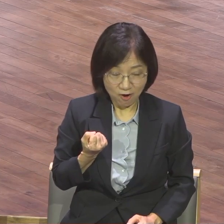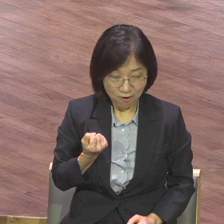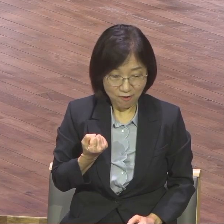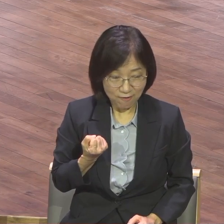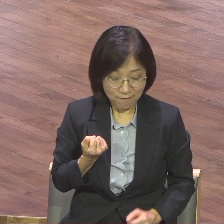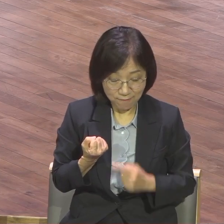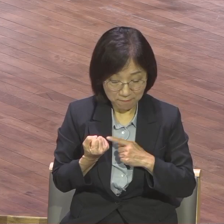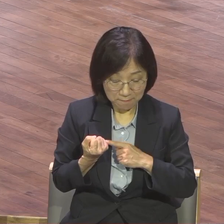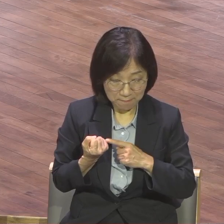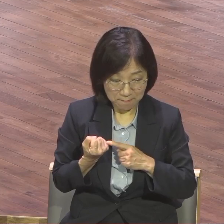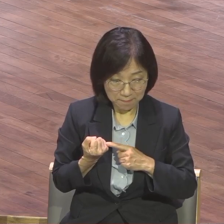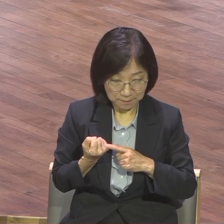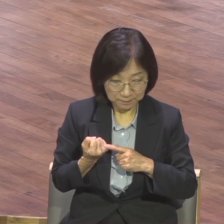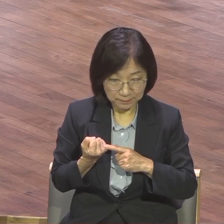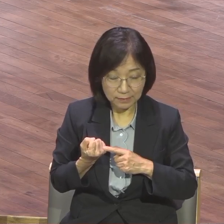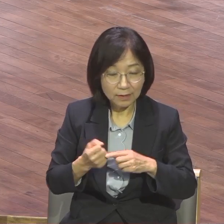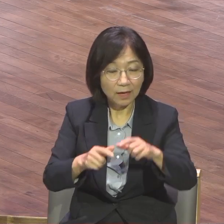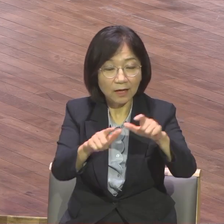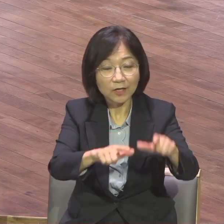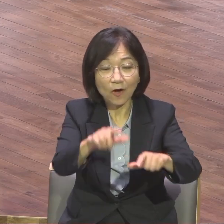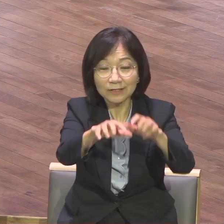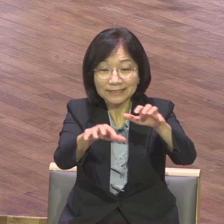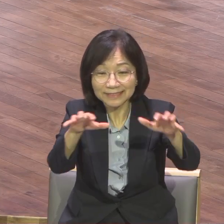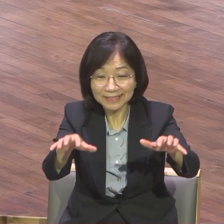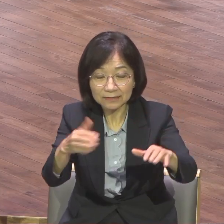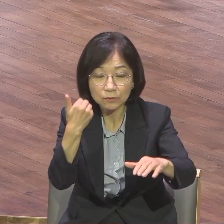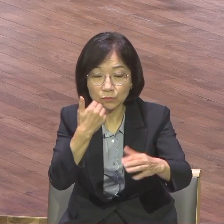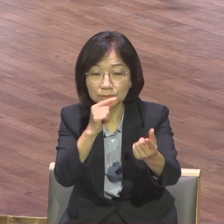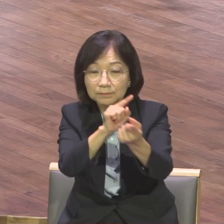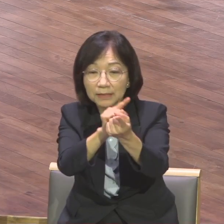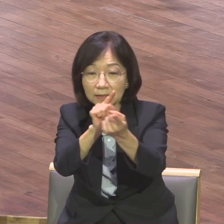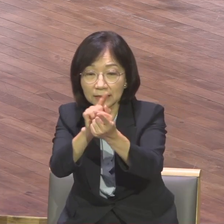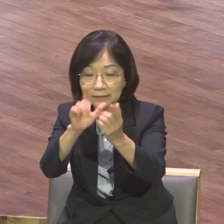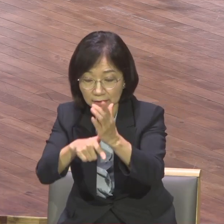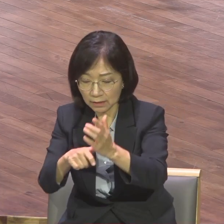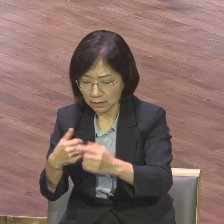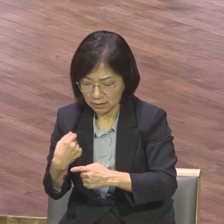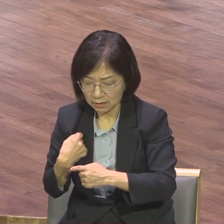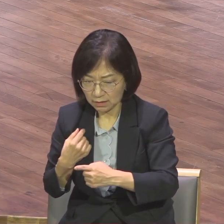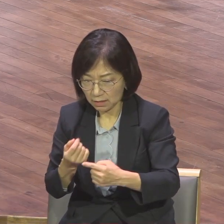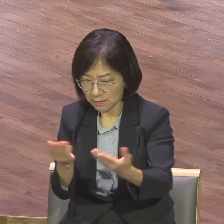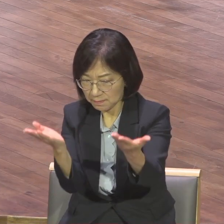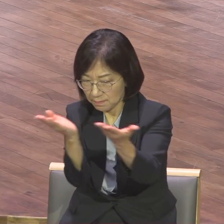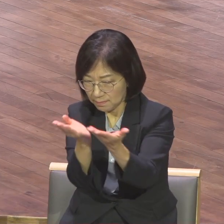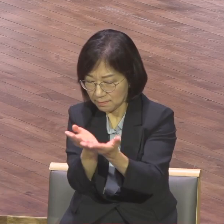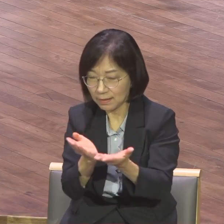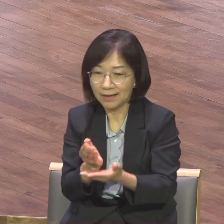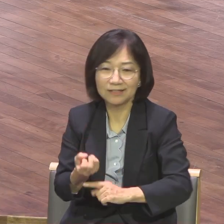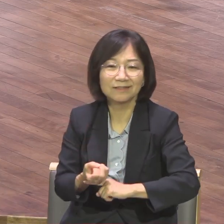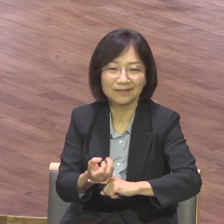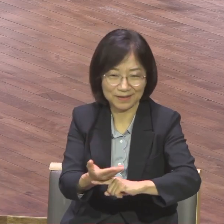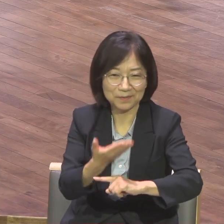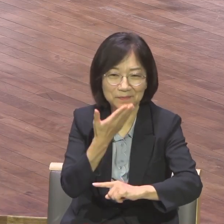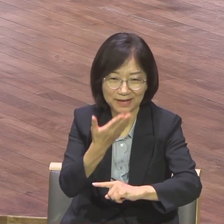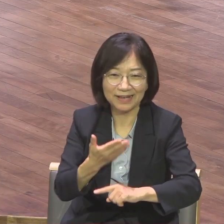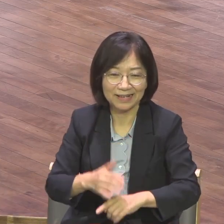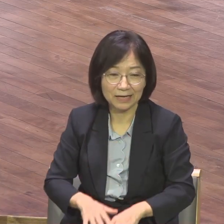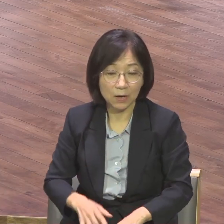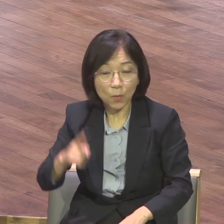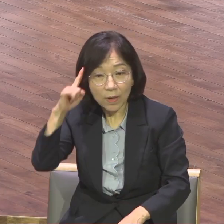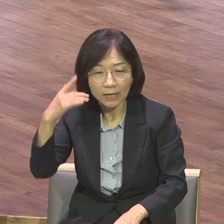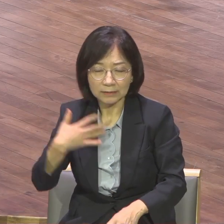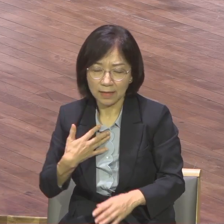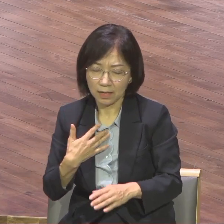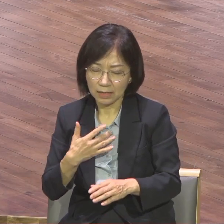여러분 이 현장 상황에 대처하는 사모직의 이 복음을 전할 수가 있어요. 내가 정리했기